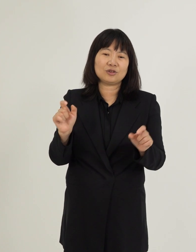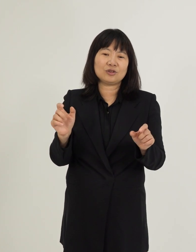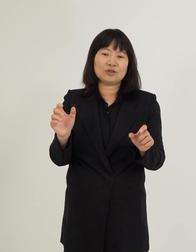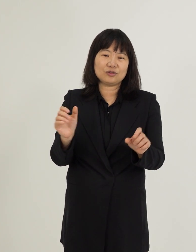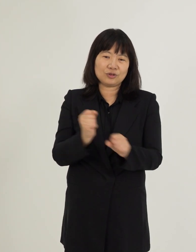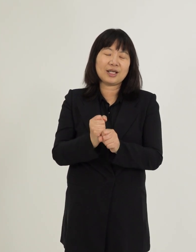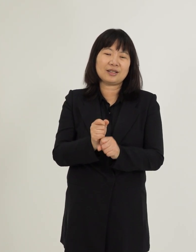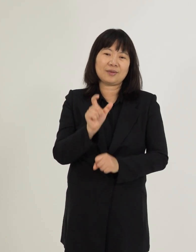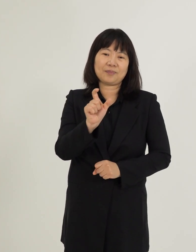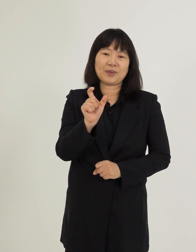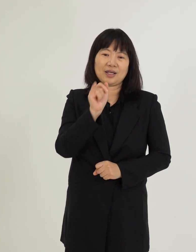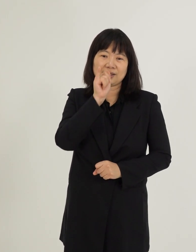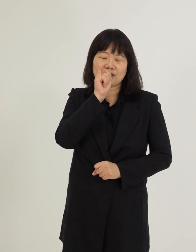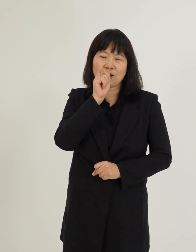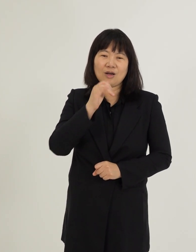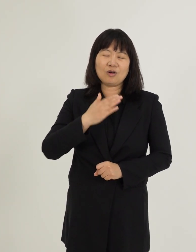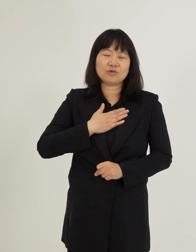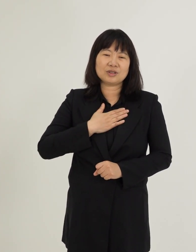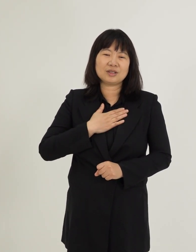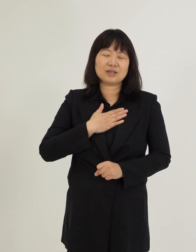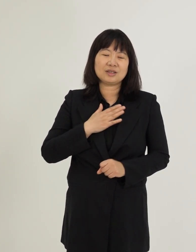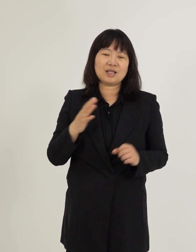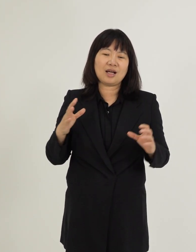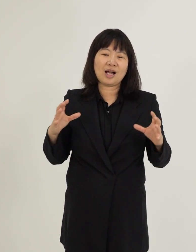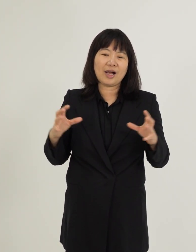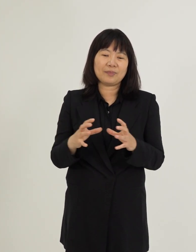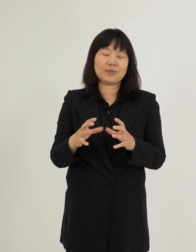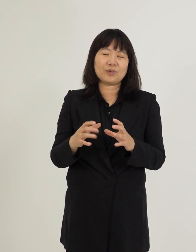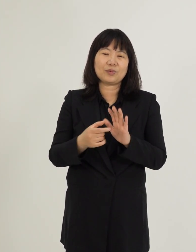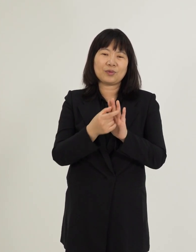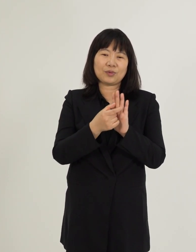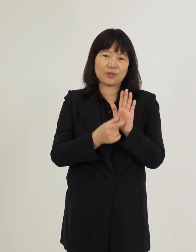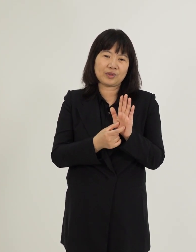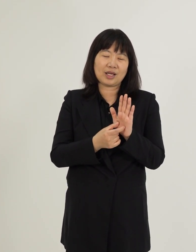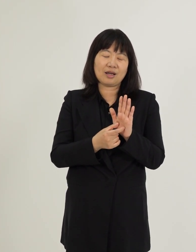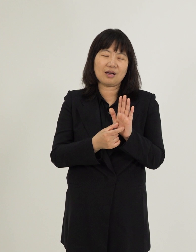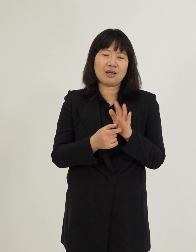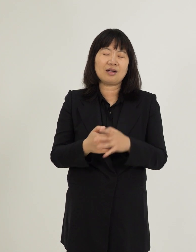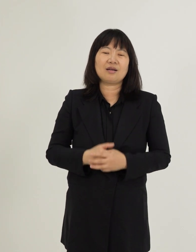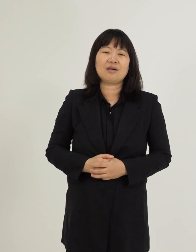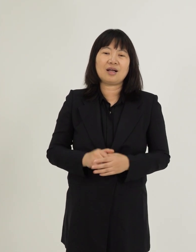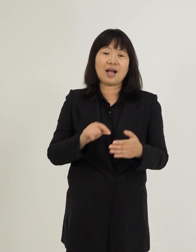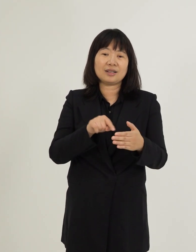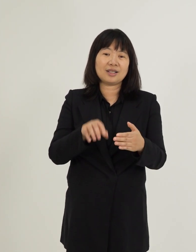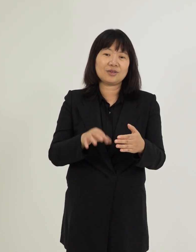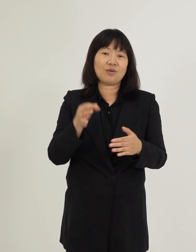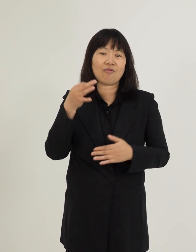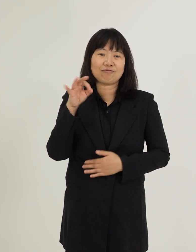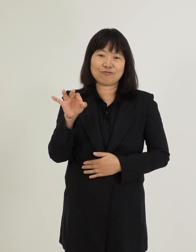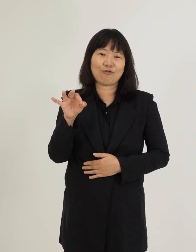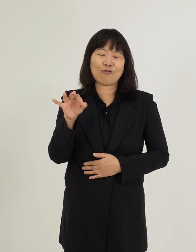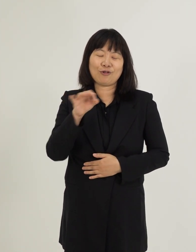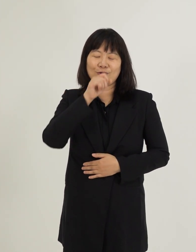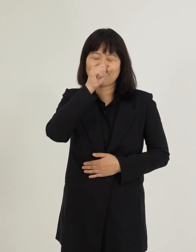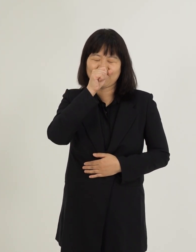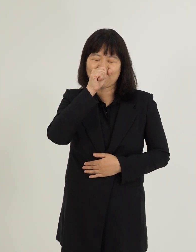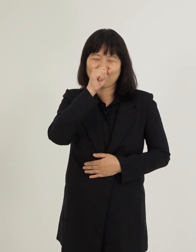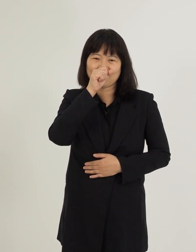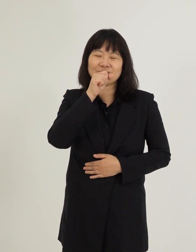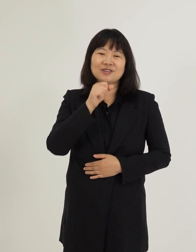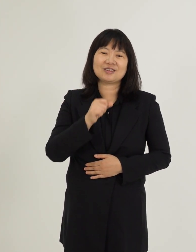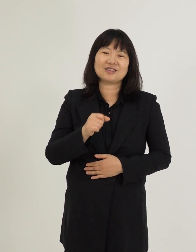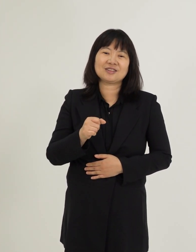이 학교는 우리 합동 측의 교단에서도 아주 인정하는 좋은